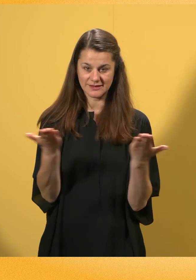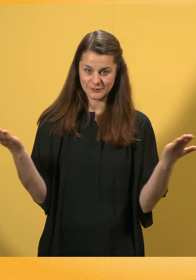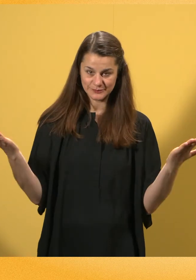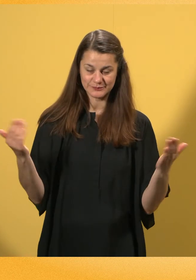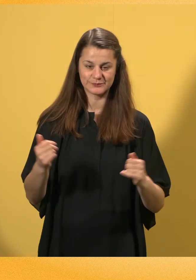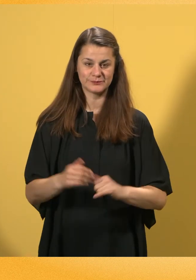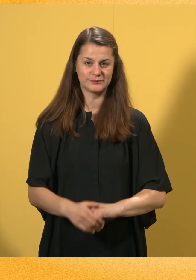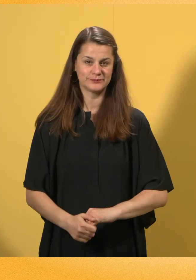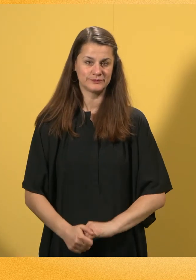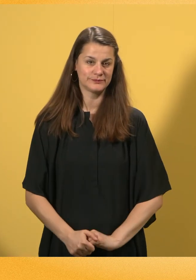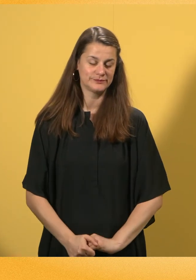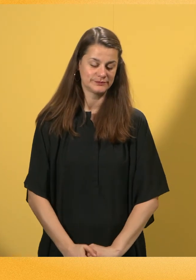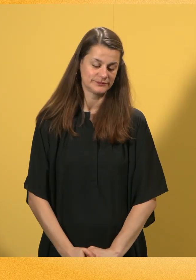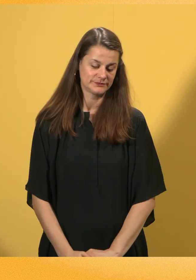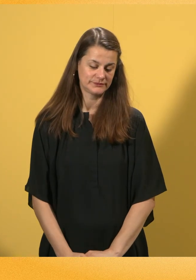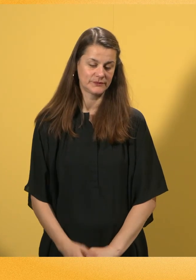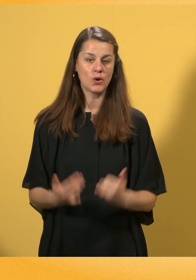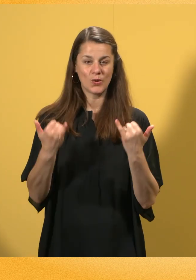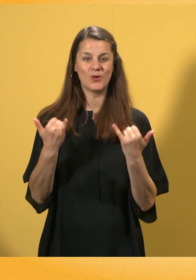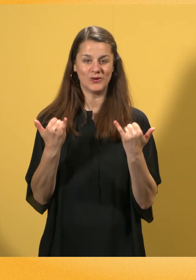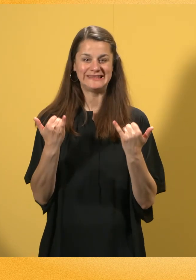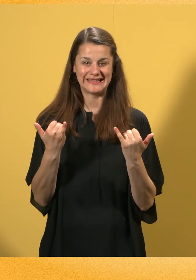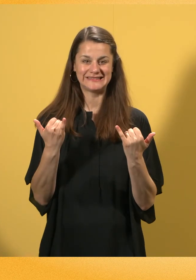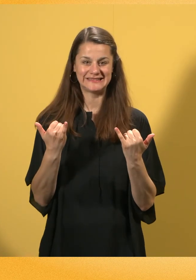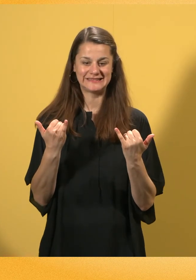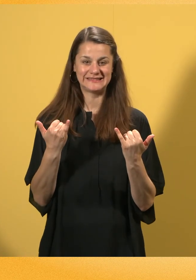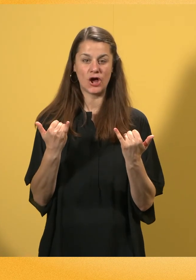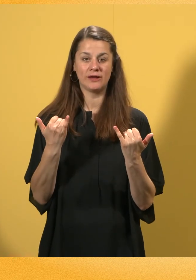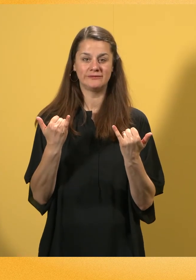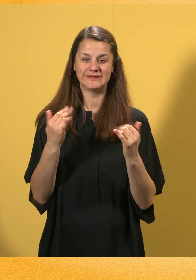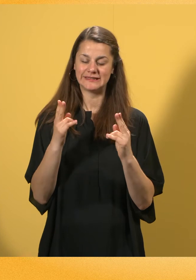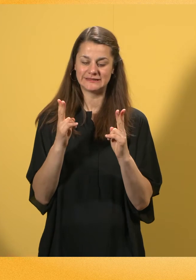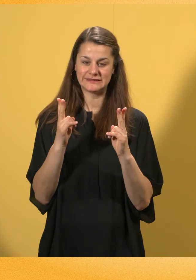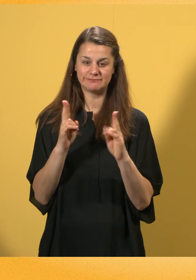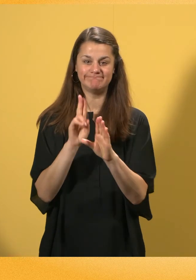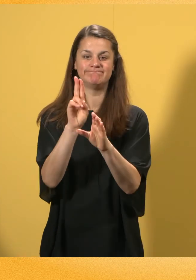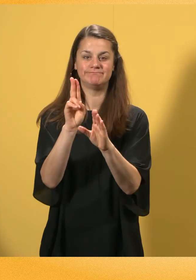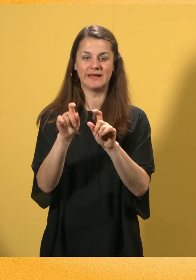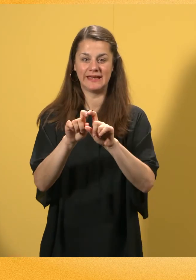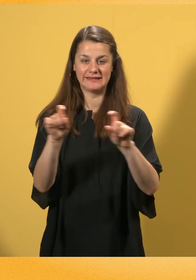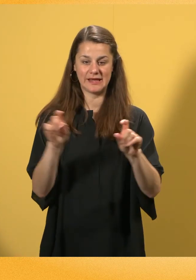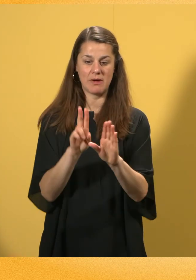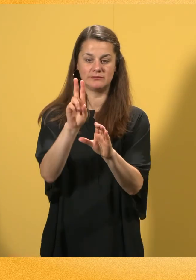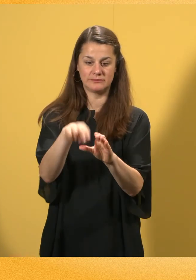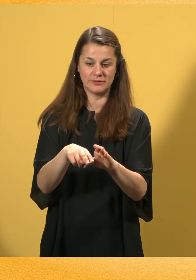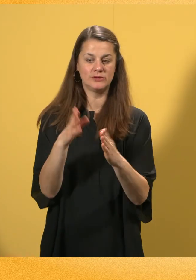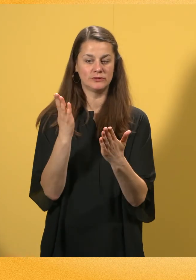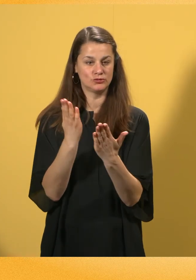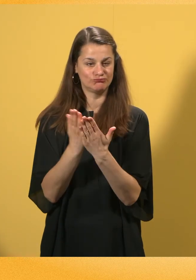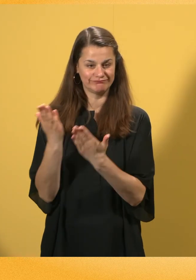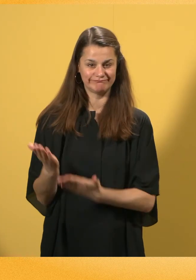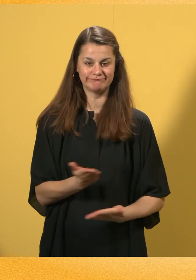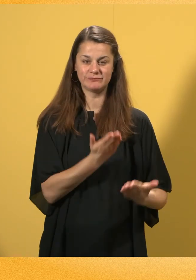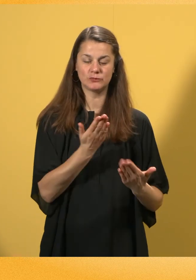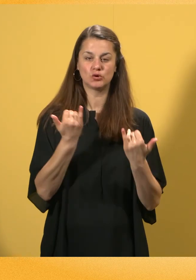euch. Und wir springen jetzt gleich in den heutigen Tag, weil im Anschluss, da sitzen die schon. Es